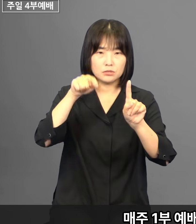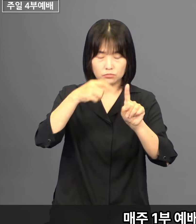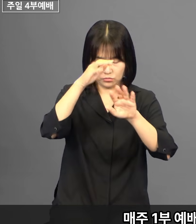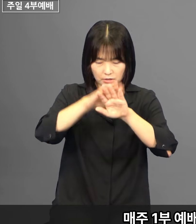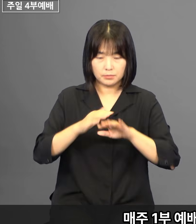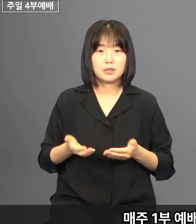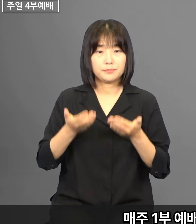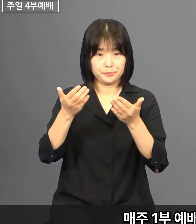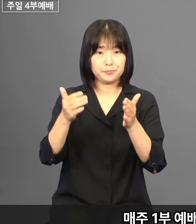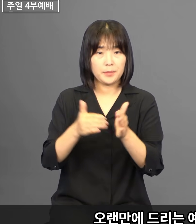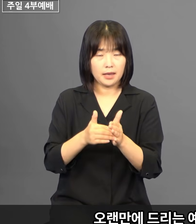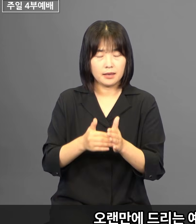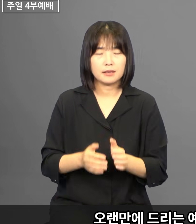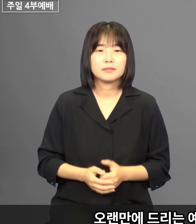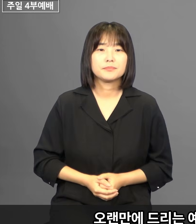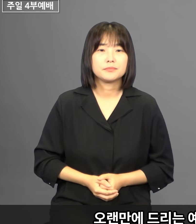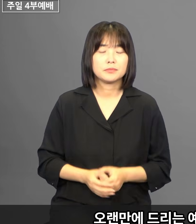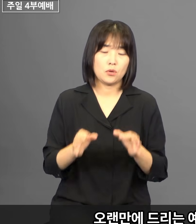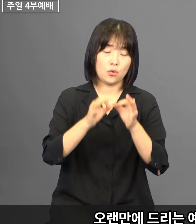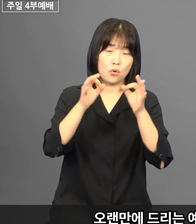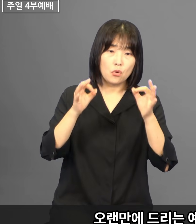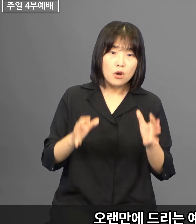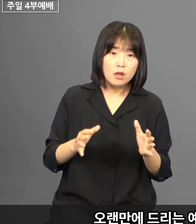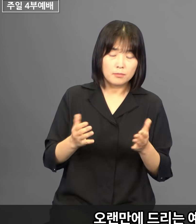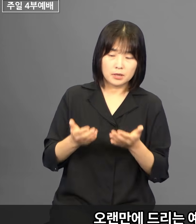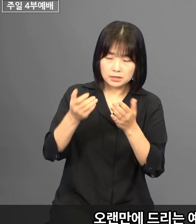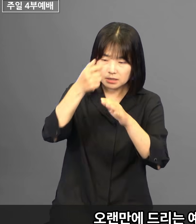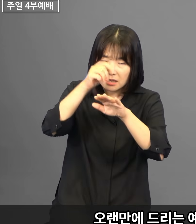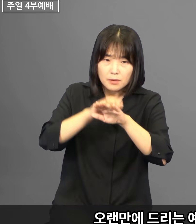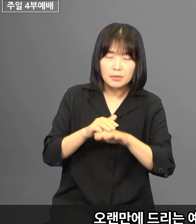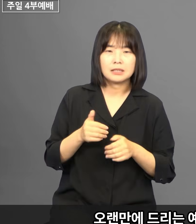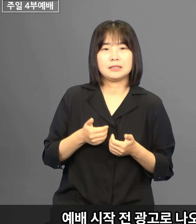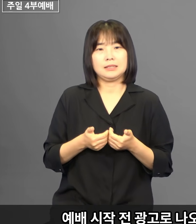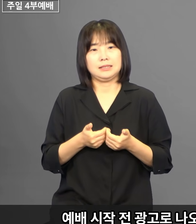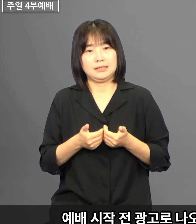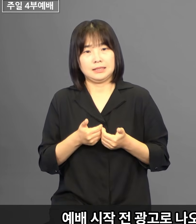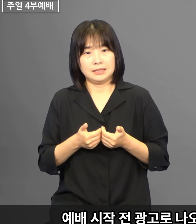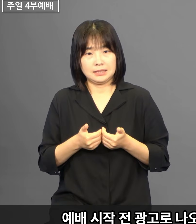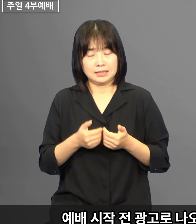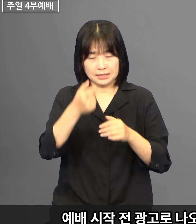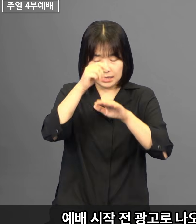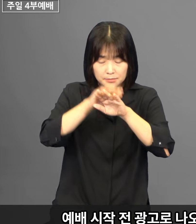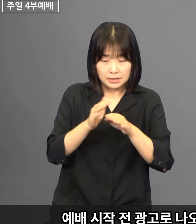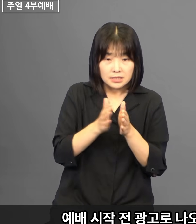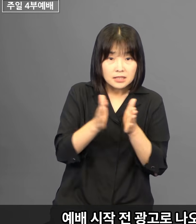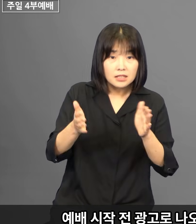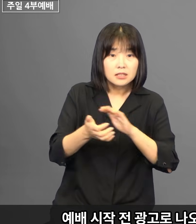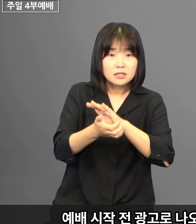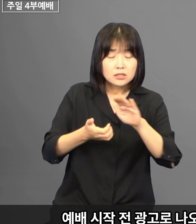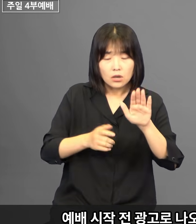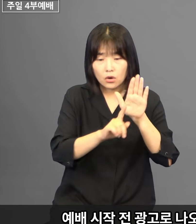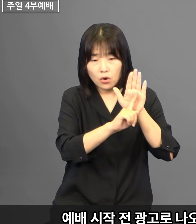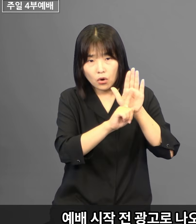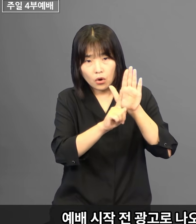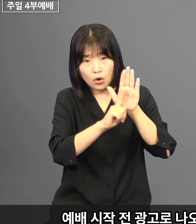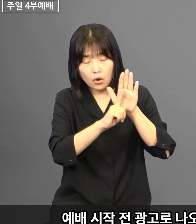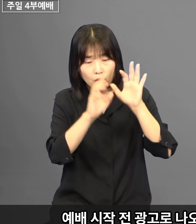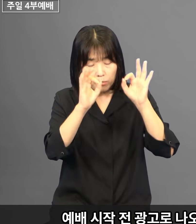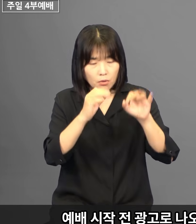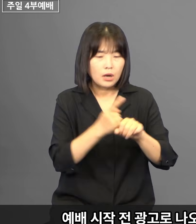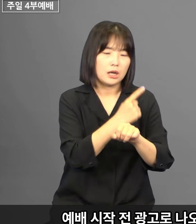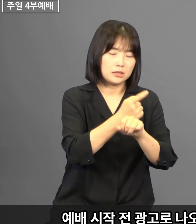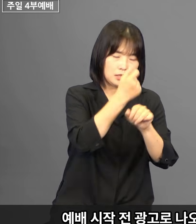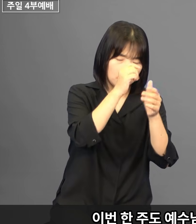되었습니다. 오랜만에 드리는 예배는 어색하기 짝이 없었고 예배 시작 전 광고로 나오는 1시간